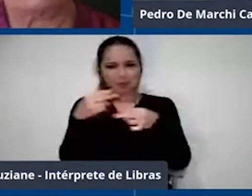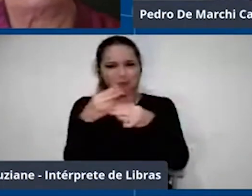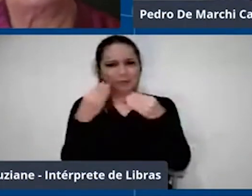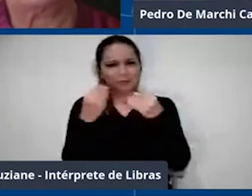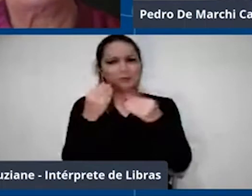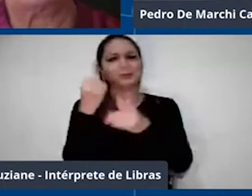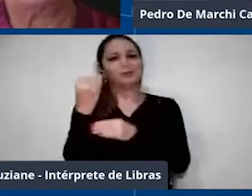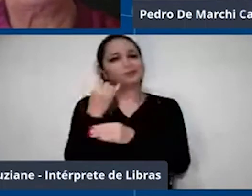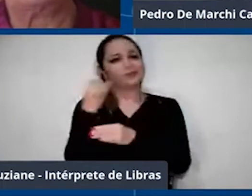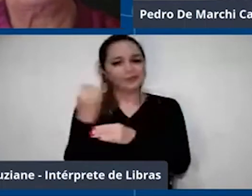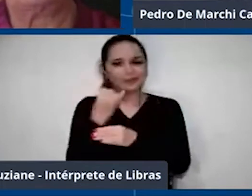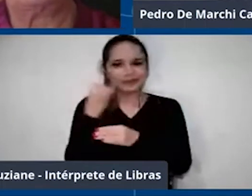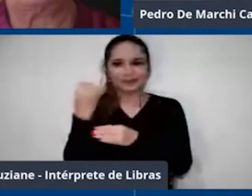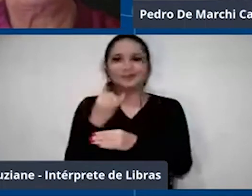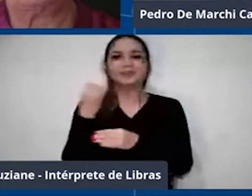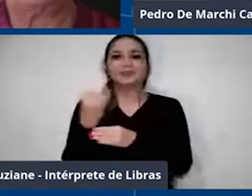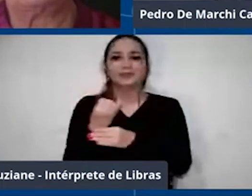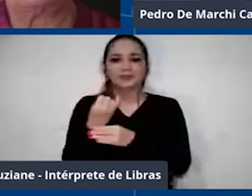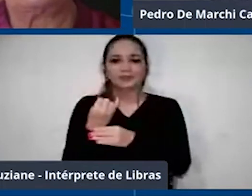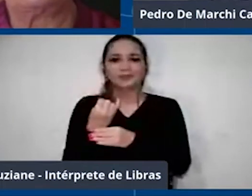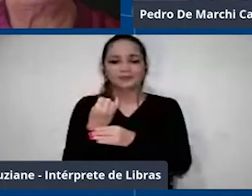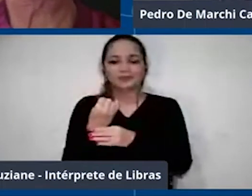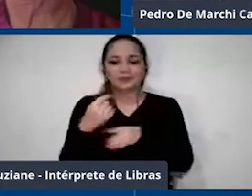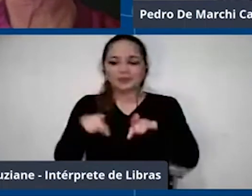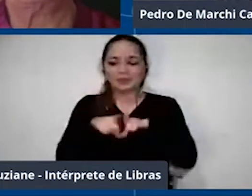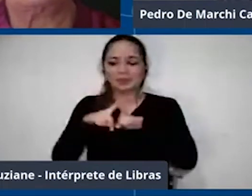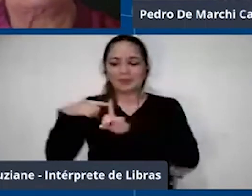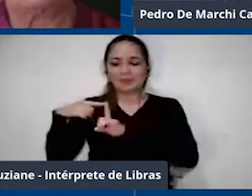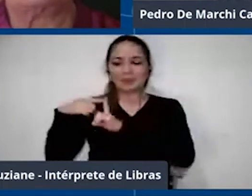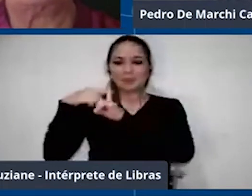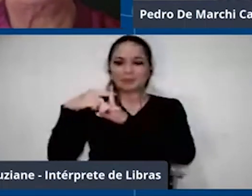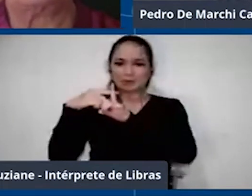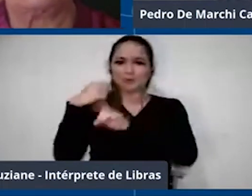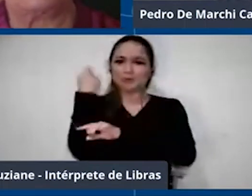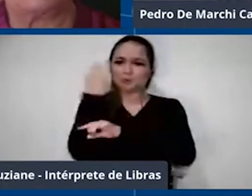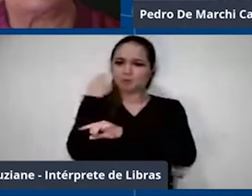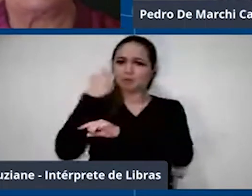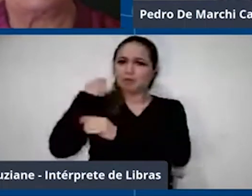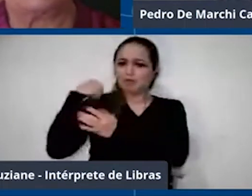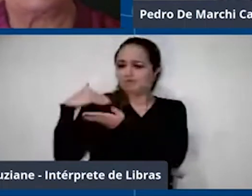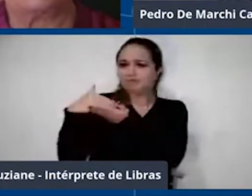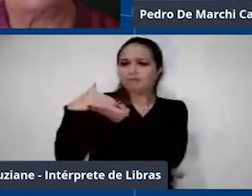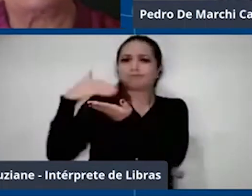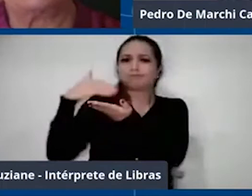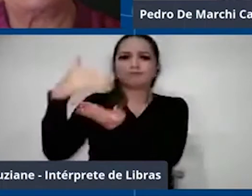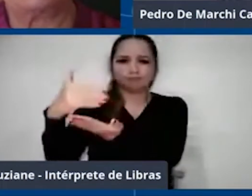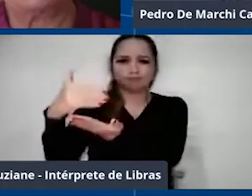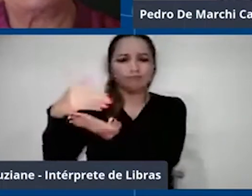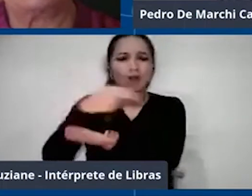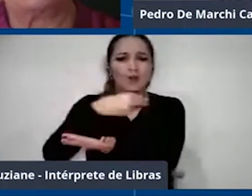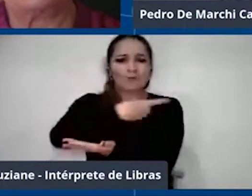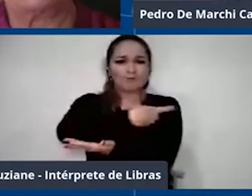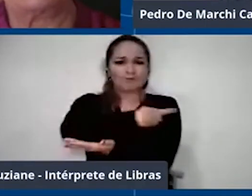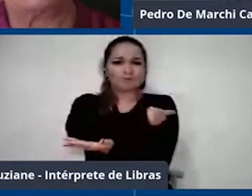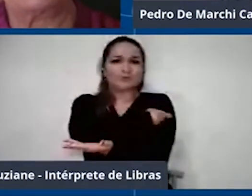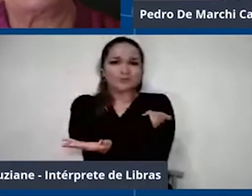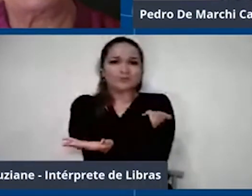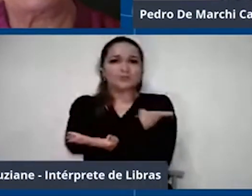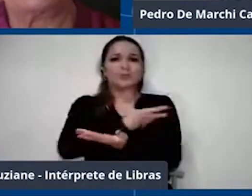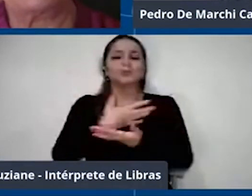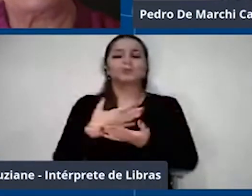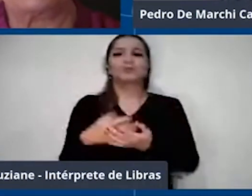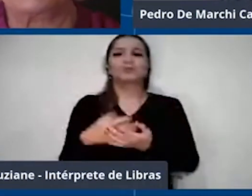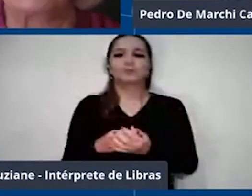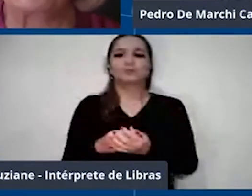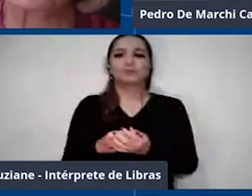muito oportuno, positivo, né, que o Rio Grande do Sul está avançando bastante na vacinação, né? Esperamos que possa